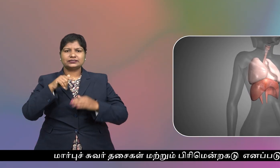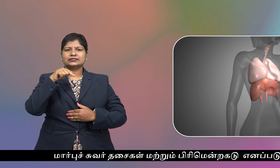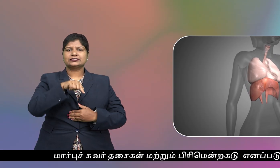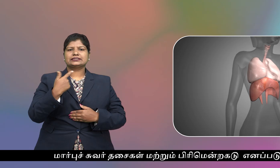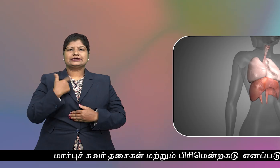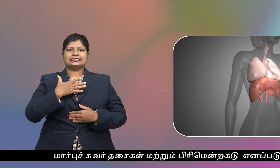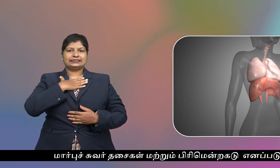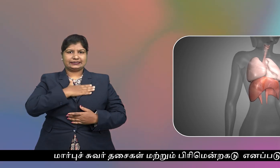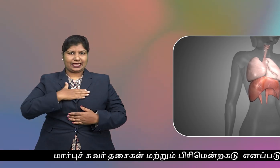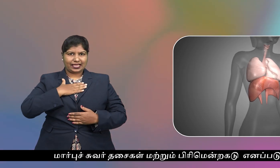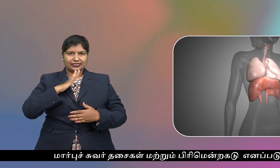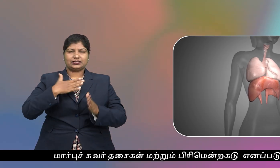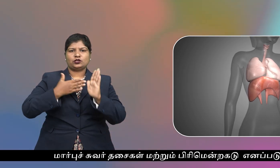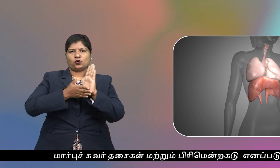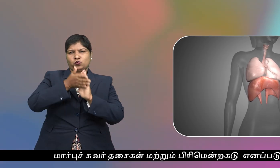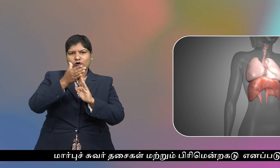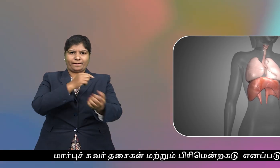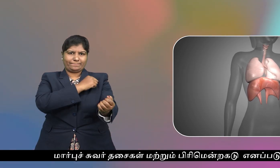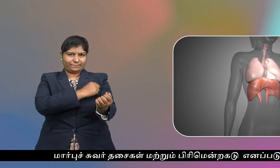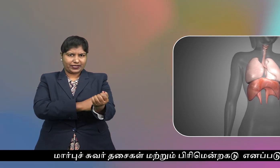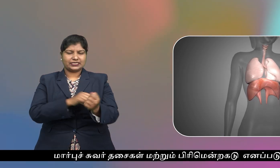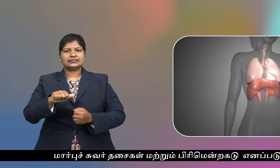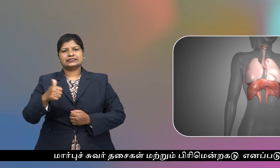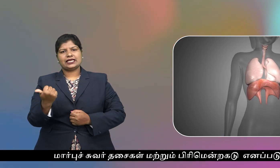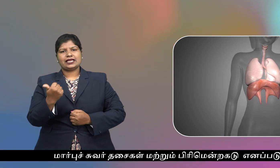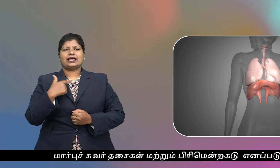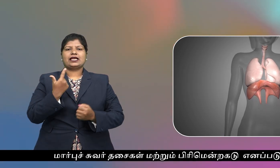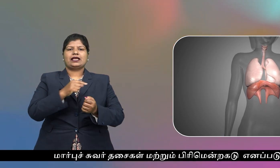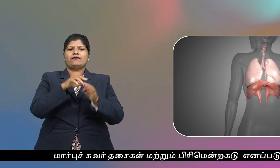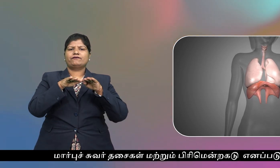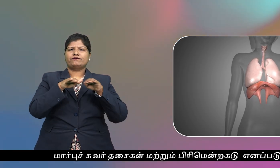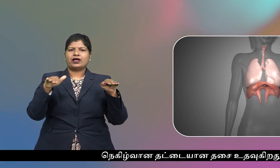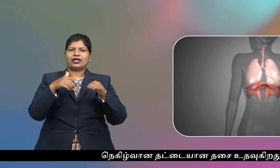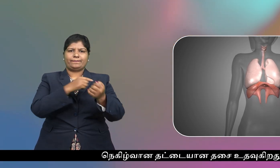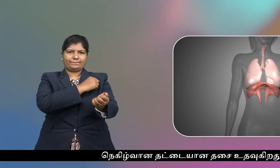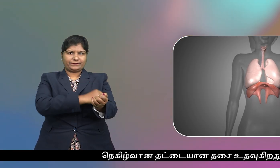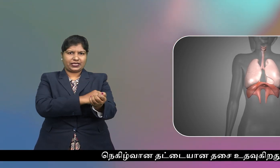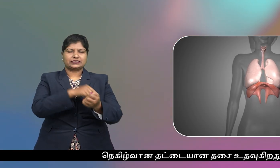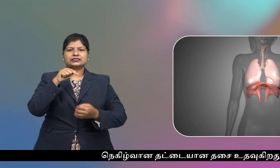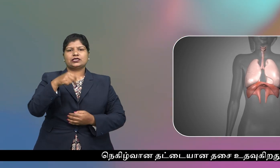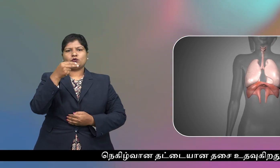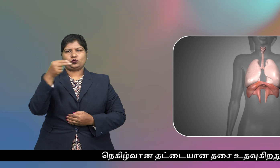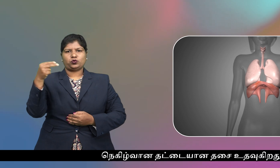மார்பு சுவர், தசைகள் மற்றும் பிரிமென்ரகடு எனப்படும் மற்றொரு நெகிழ்வான தட்டையான தசை